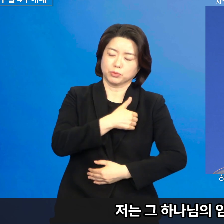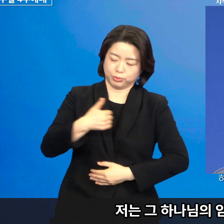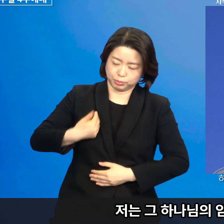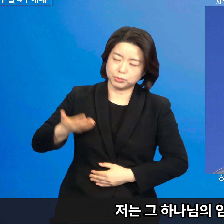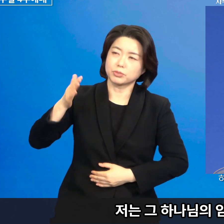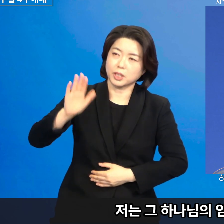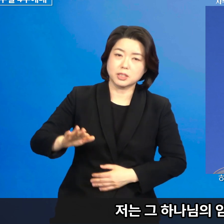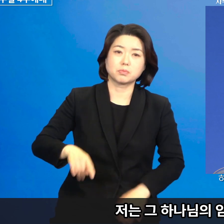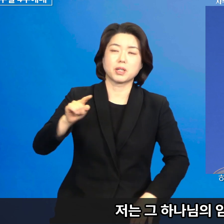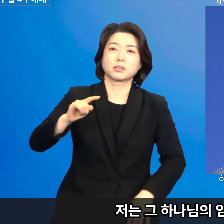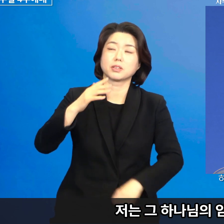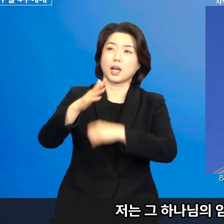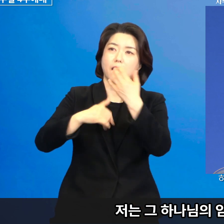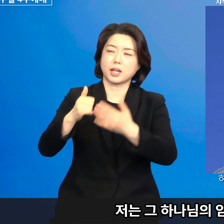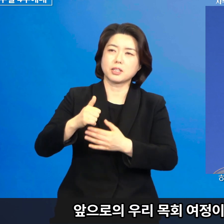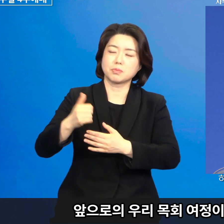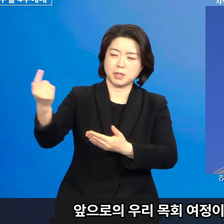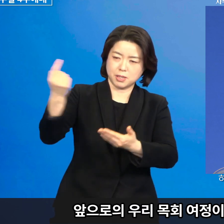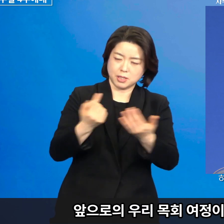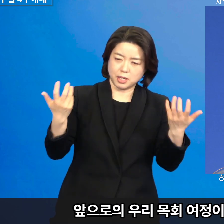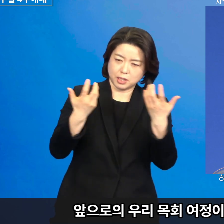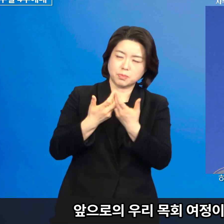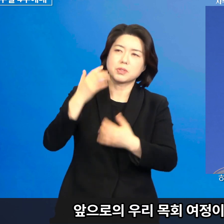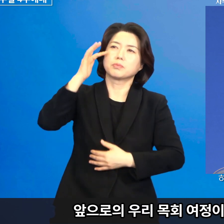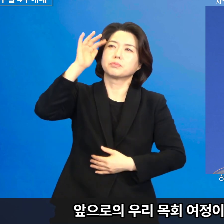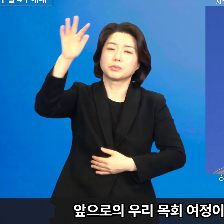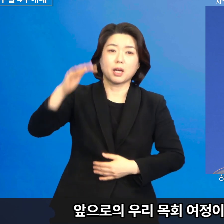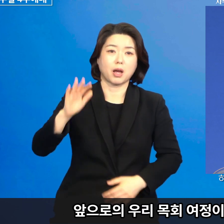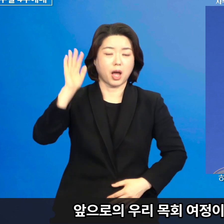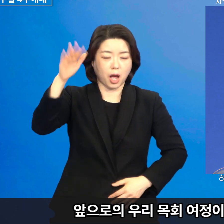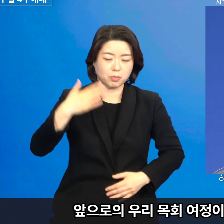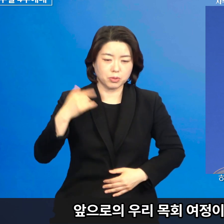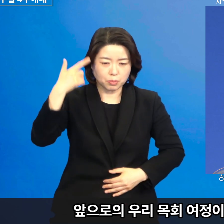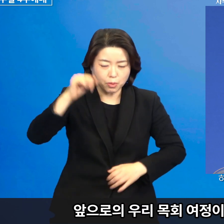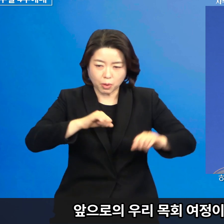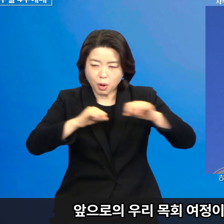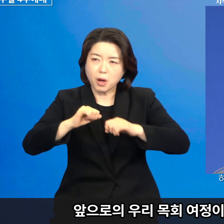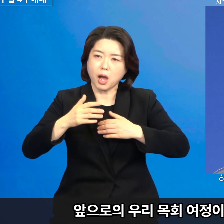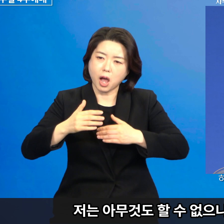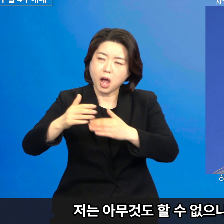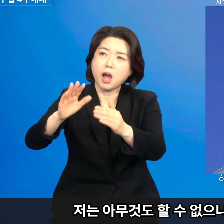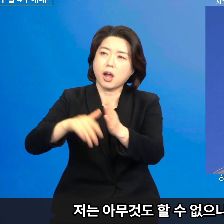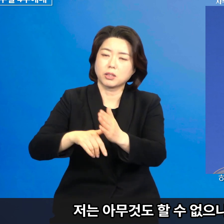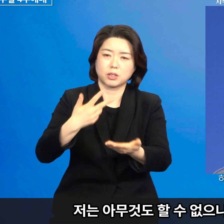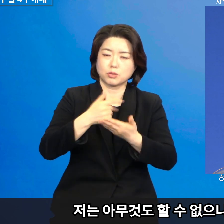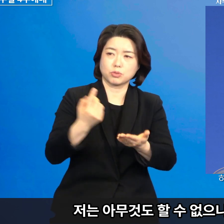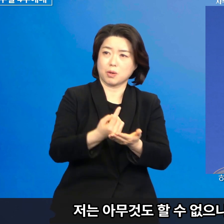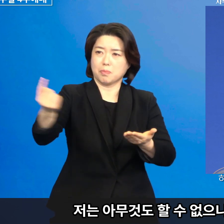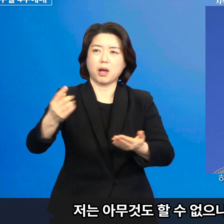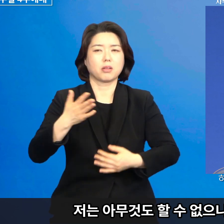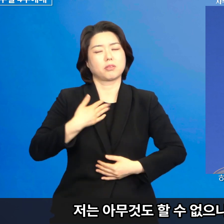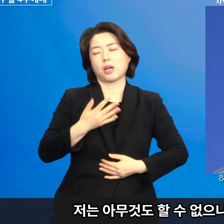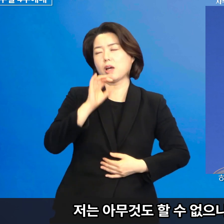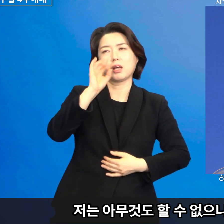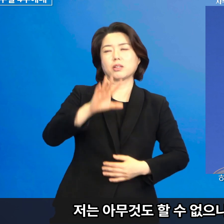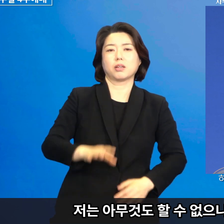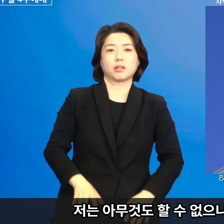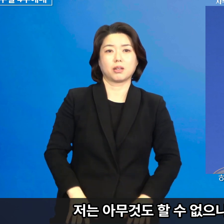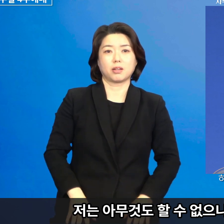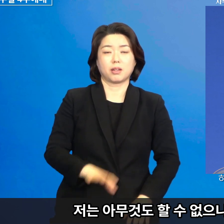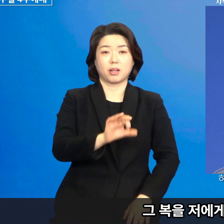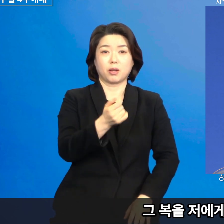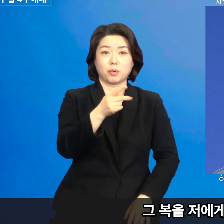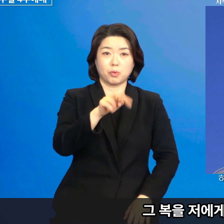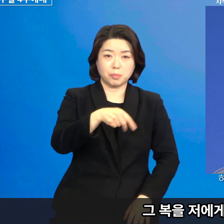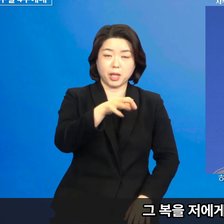저는 그 하나님의 임재를 사모합니다. 앞으로의 우리 목회 여정이 있는데 주님이 떠나서는 저는 아무것도 할 수 없으니 오벳